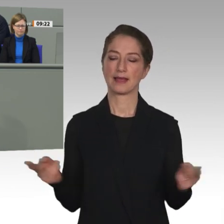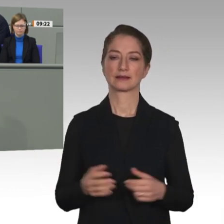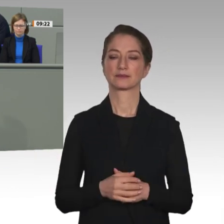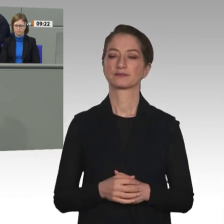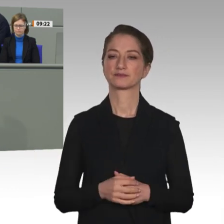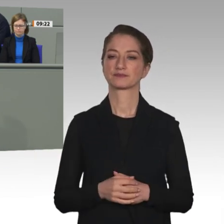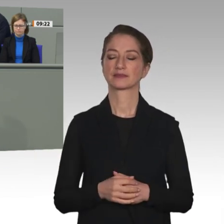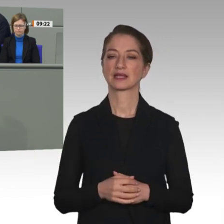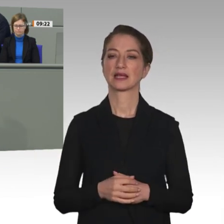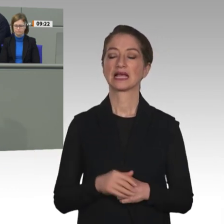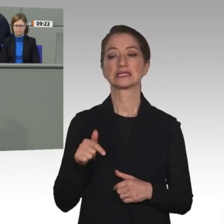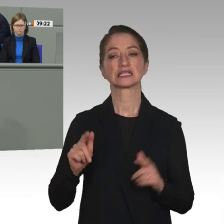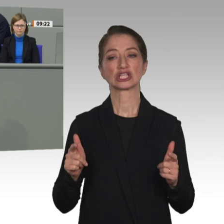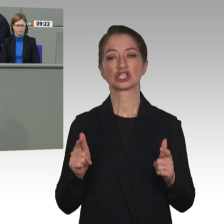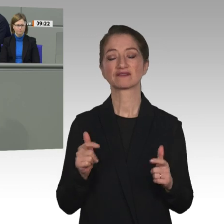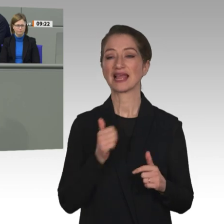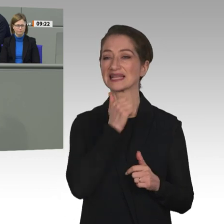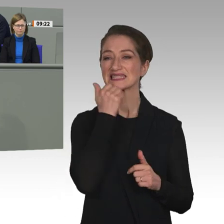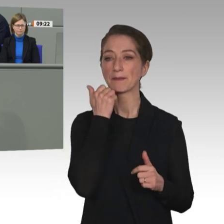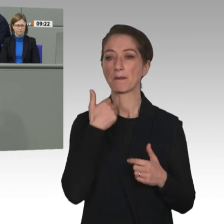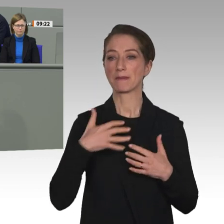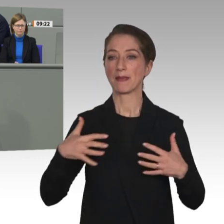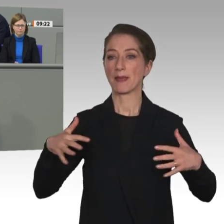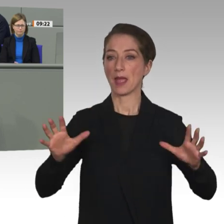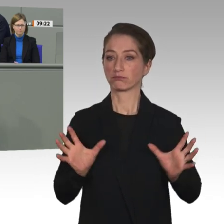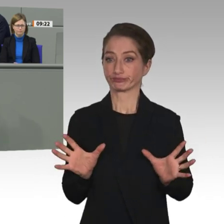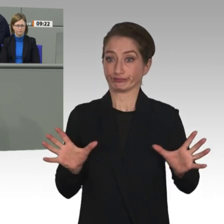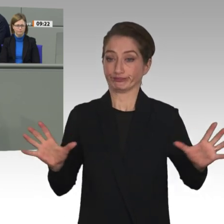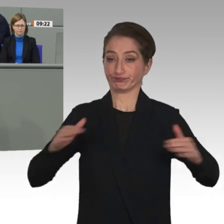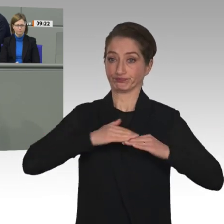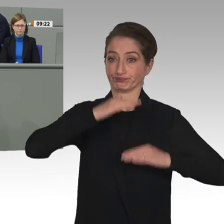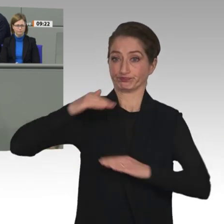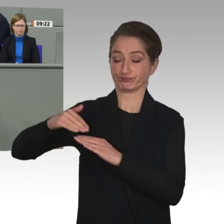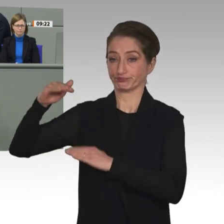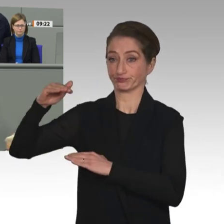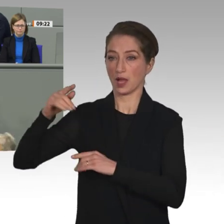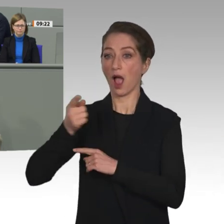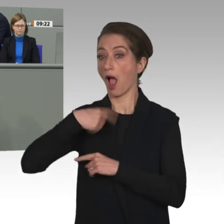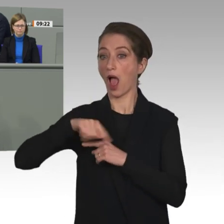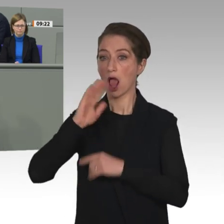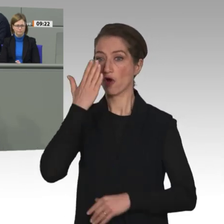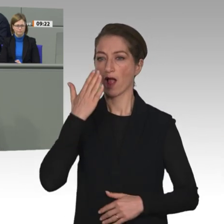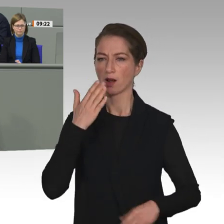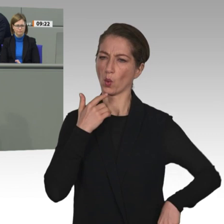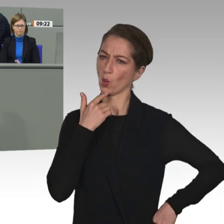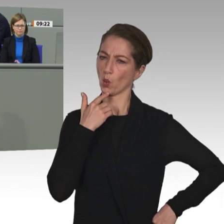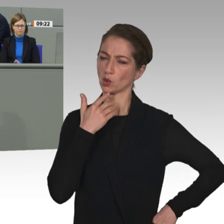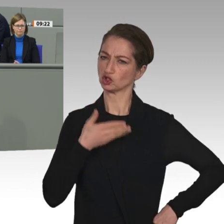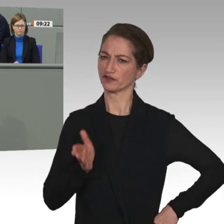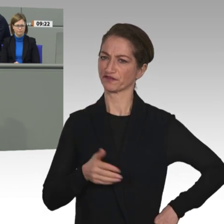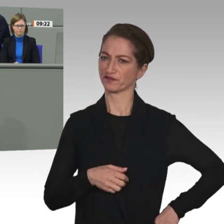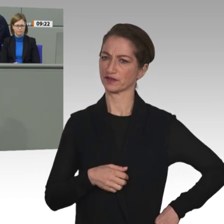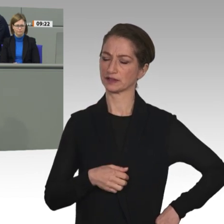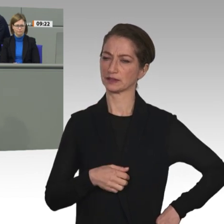extremistische Tendenzen in einer Gesellschaft erstarken, dann läuft für alle erkennbar etwas grundsätzlich schief. Dann muss sich vor